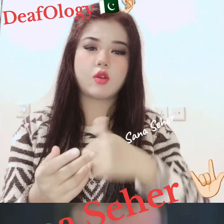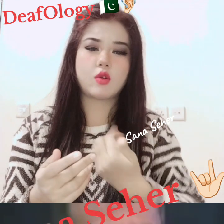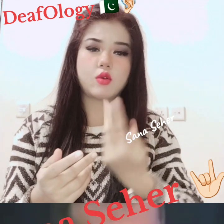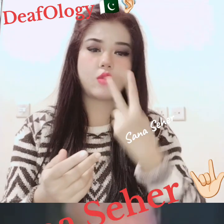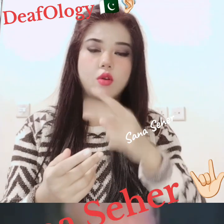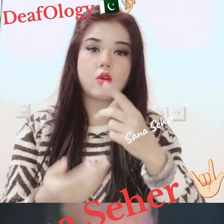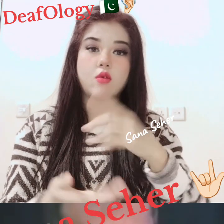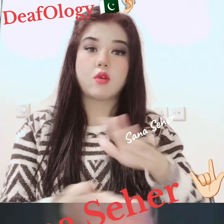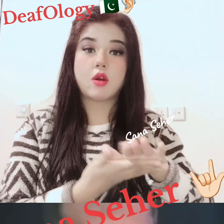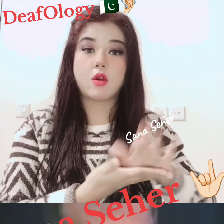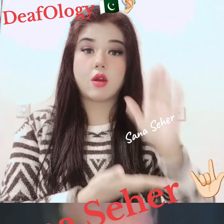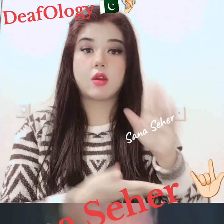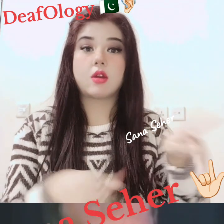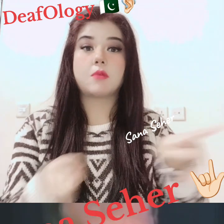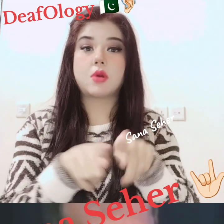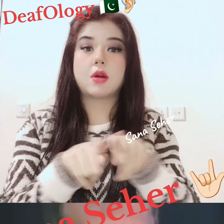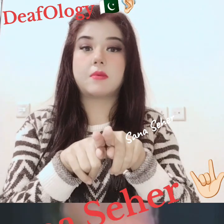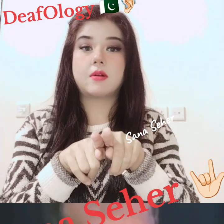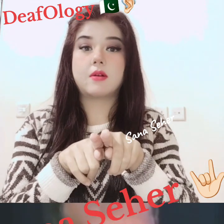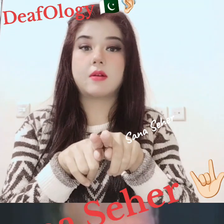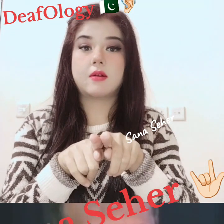बात की गवाही है